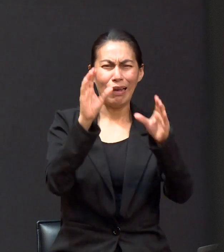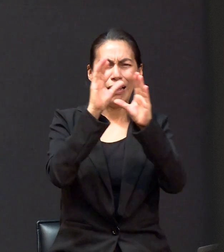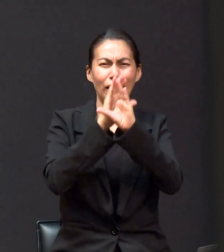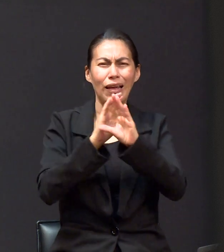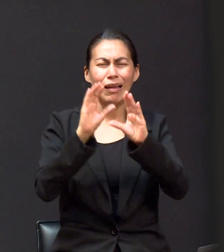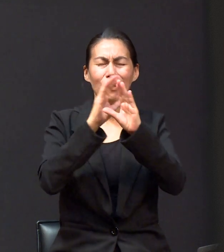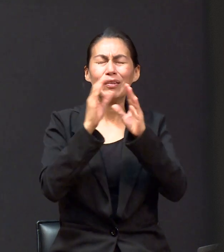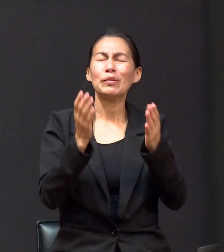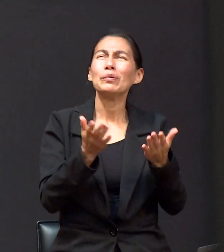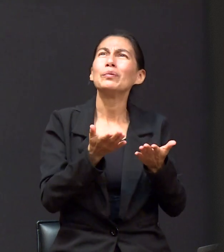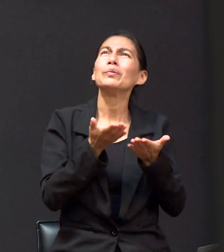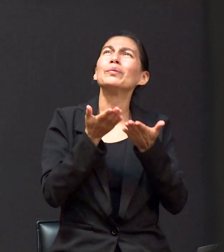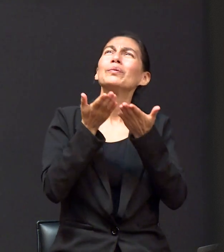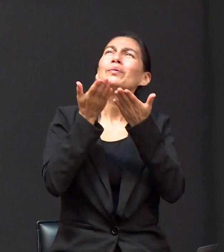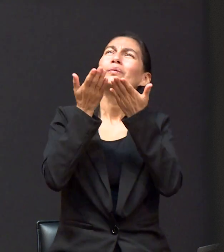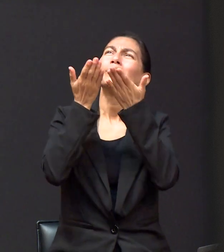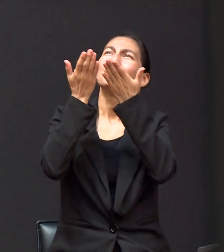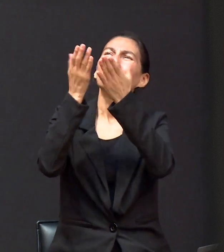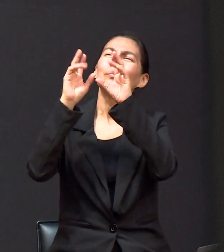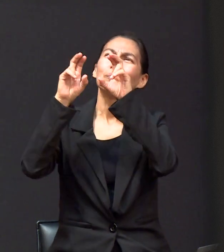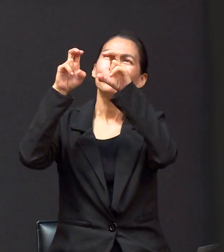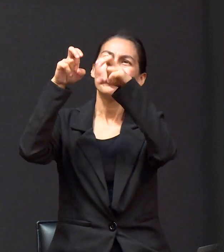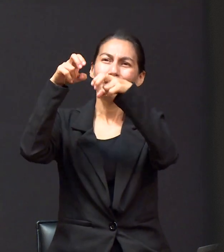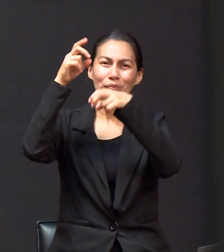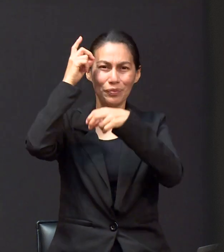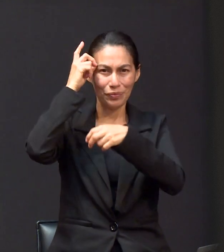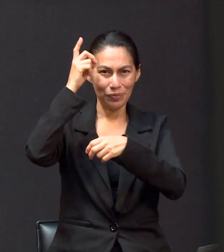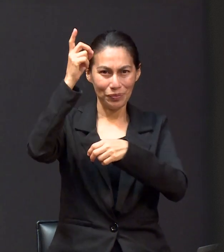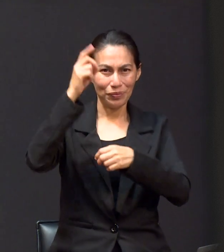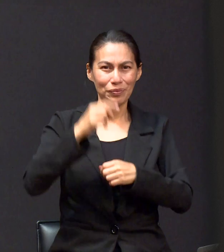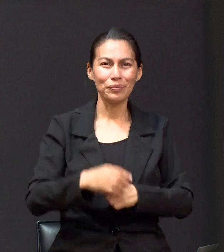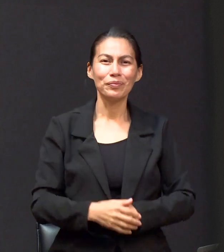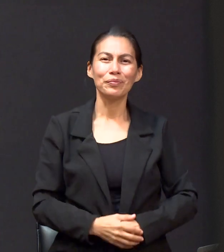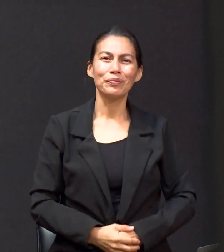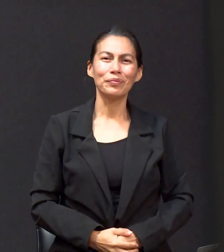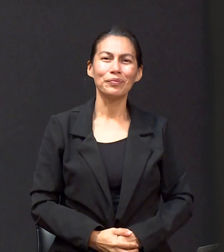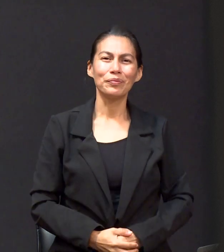que nos eleva hasta el trono de la gracia de Dios.